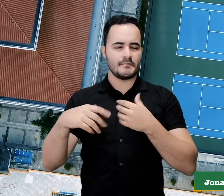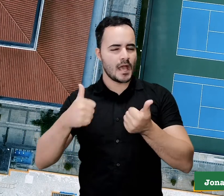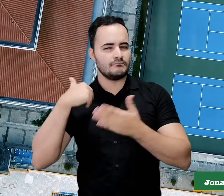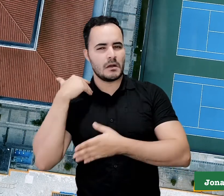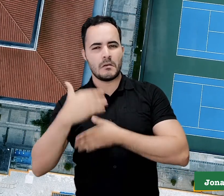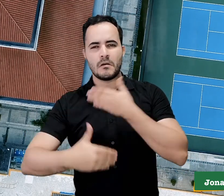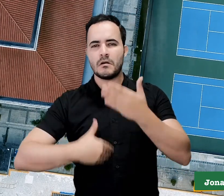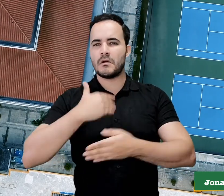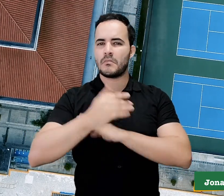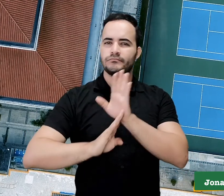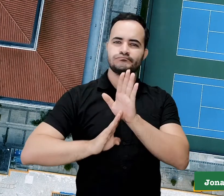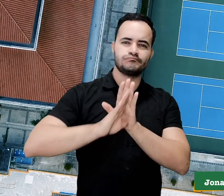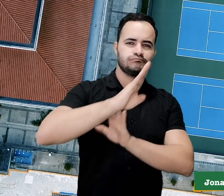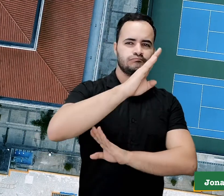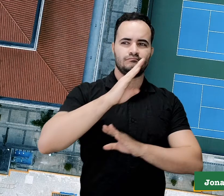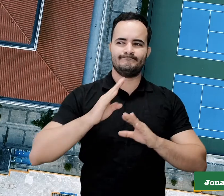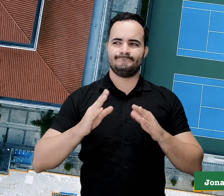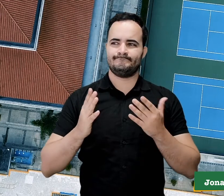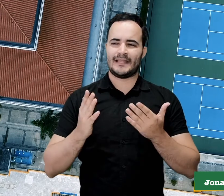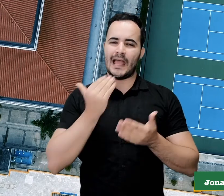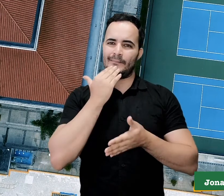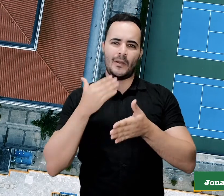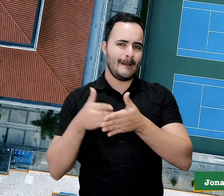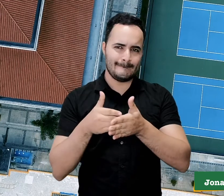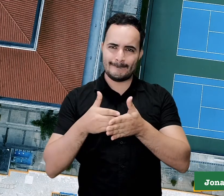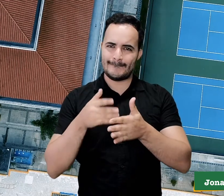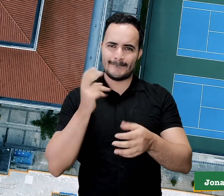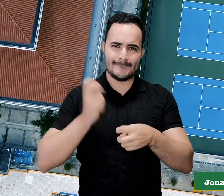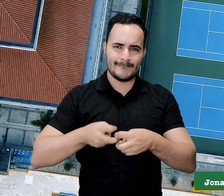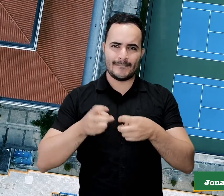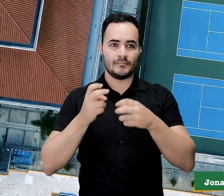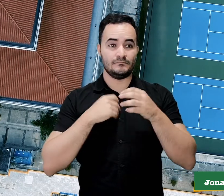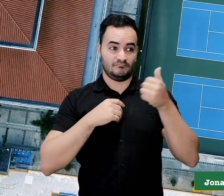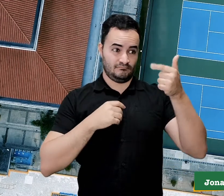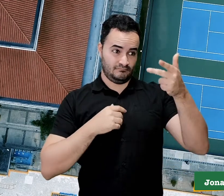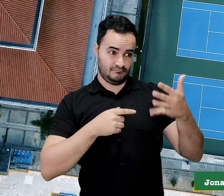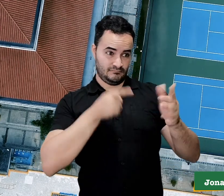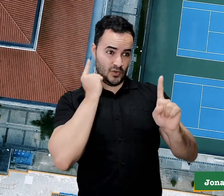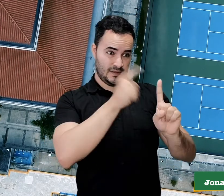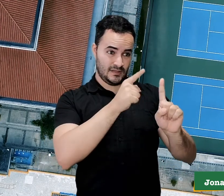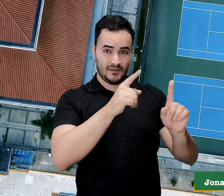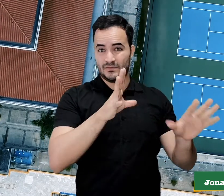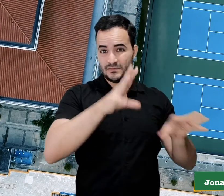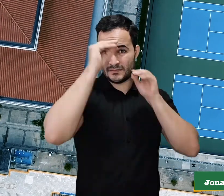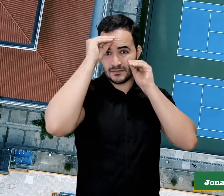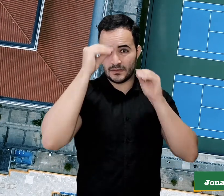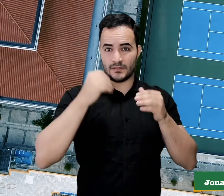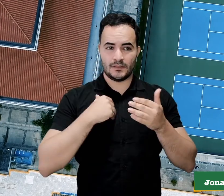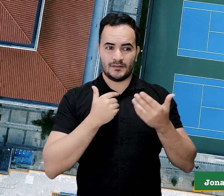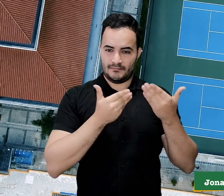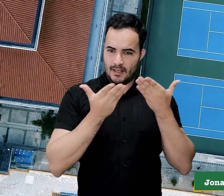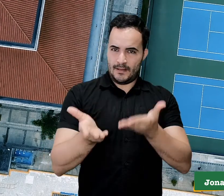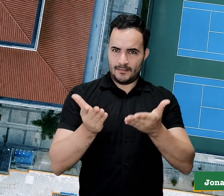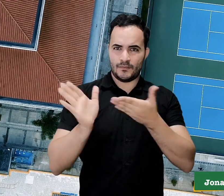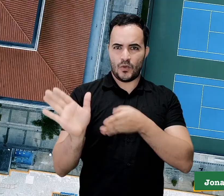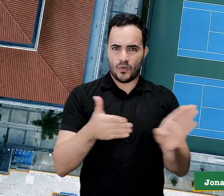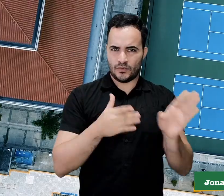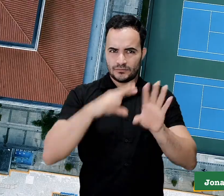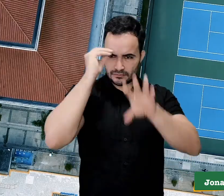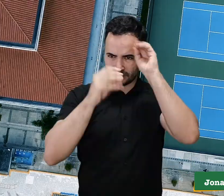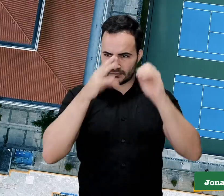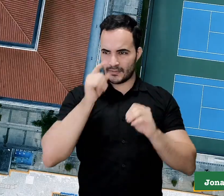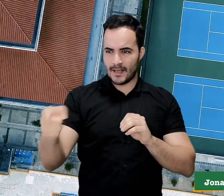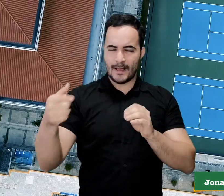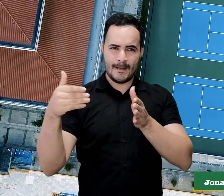manera efectiva los objetivos de aprendizaje pensados para el curso.